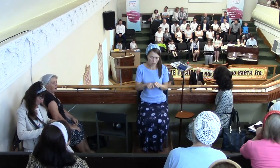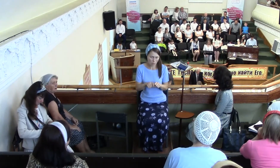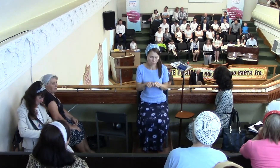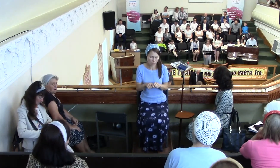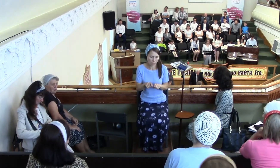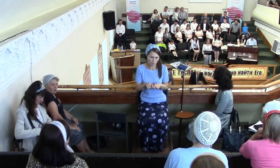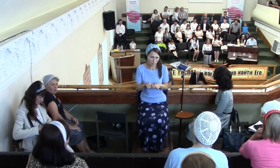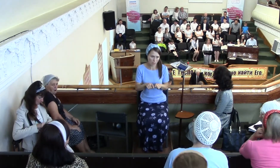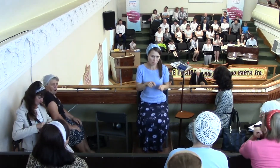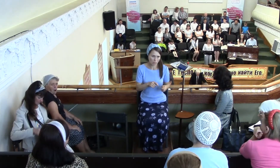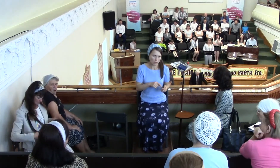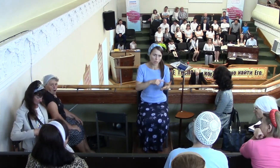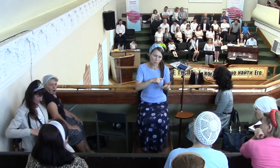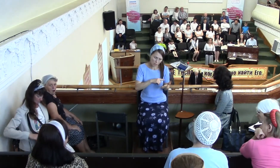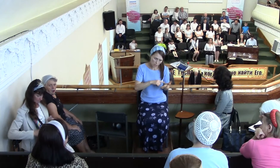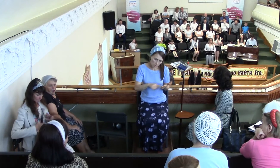замечания девчата.